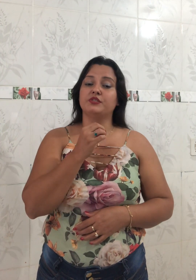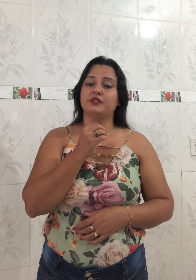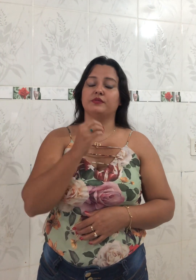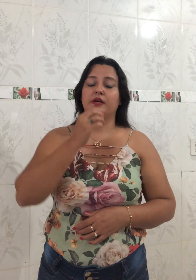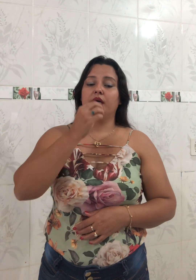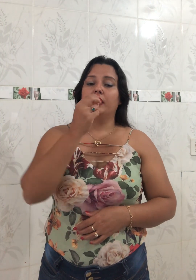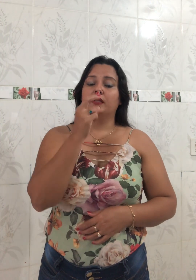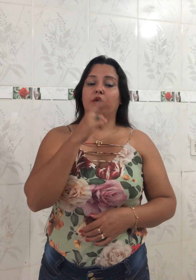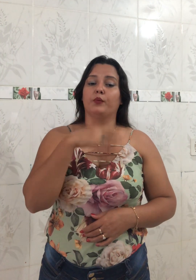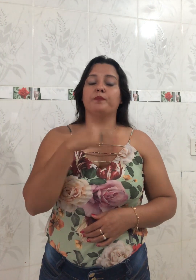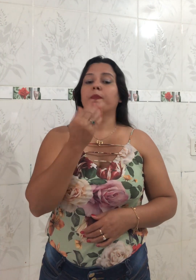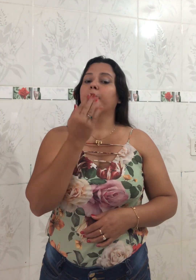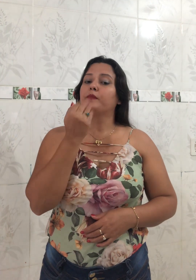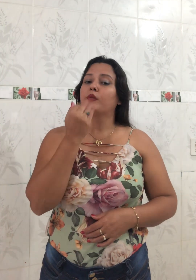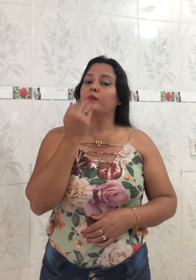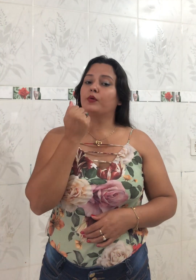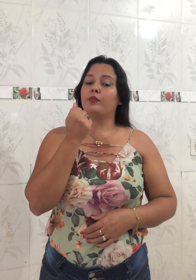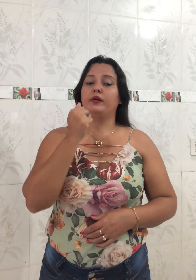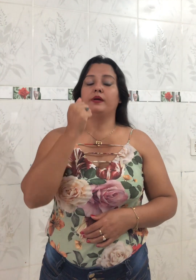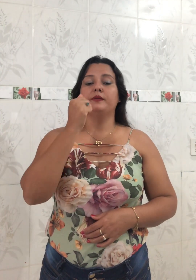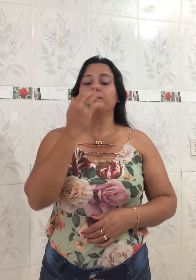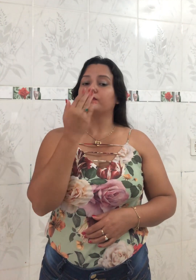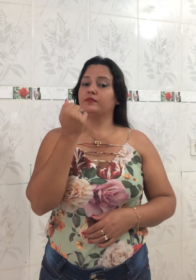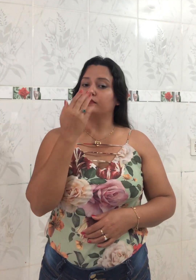motivo. Então, comer